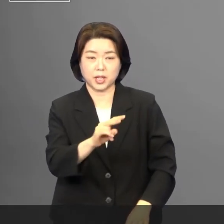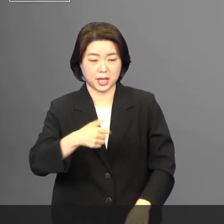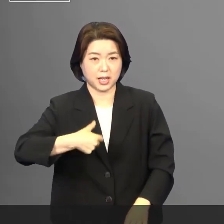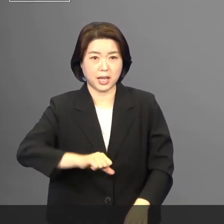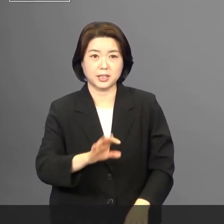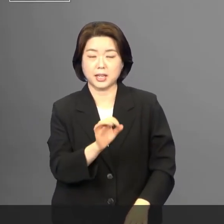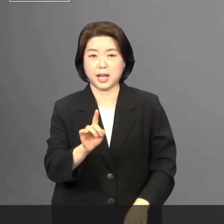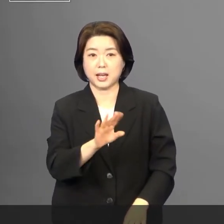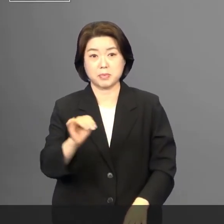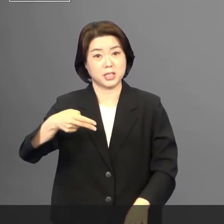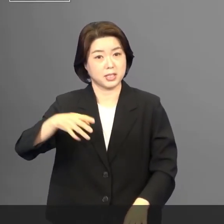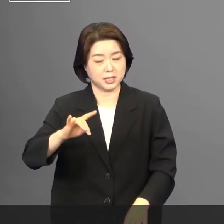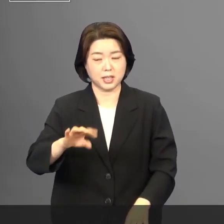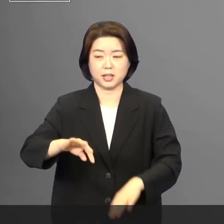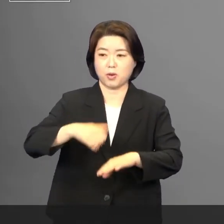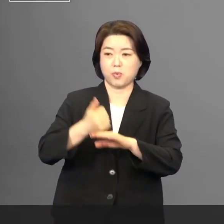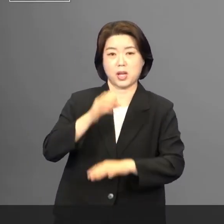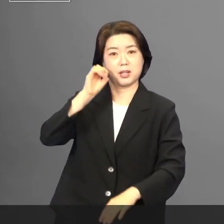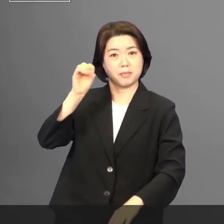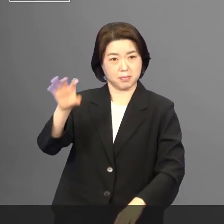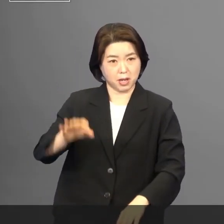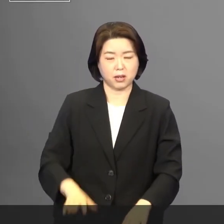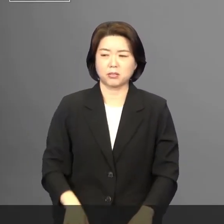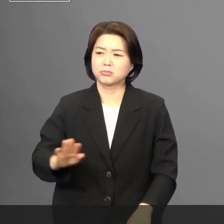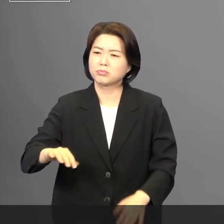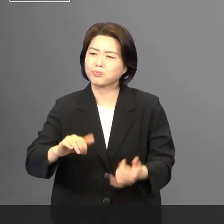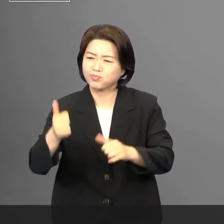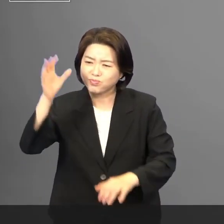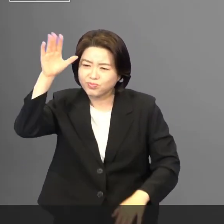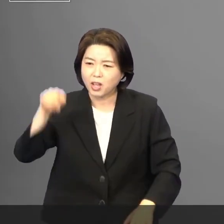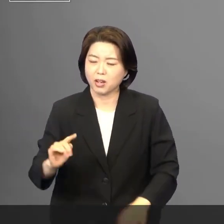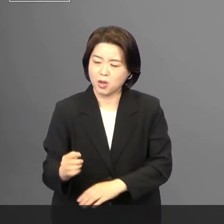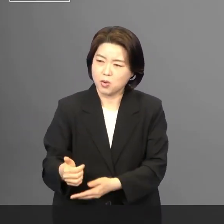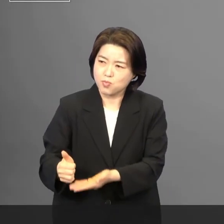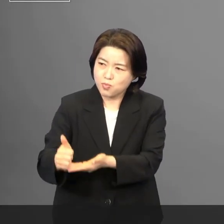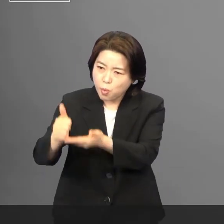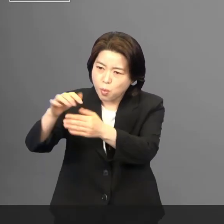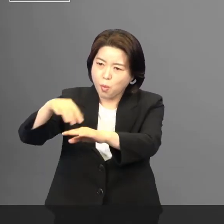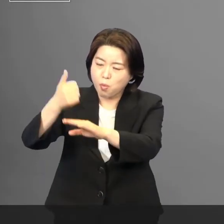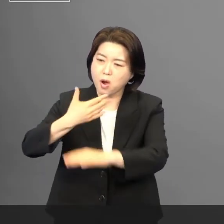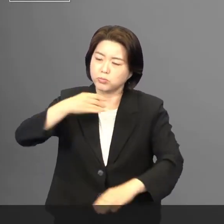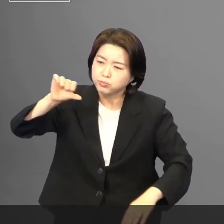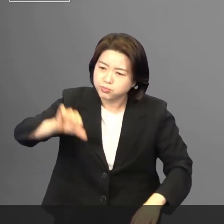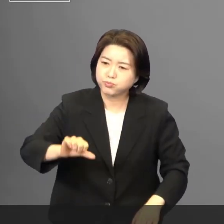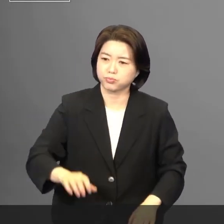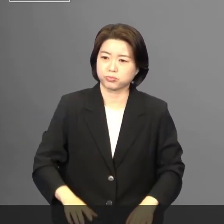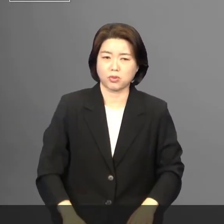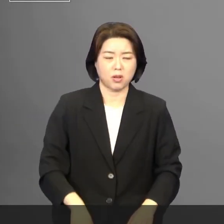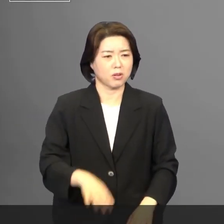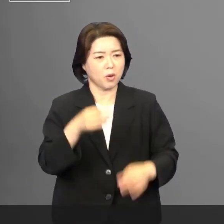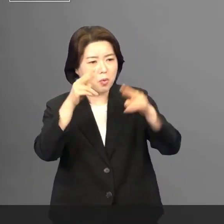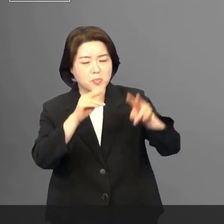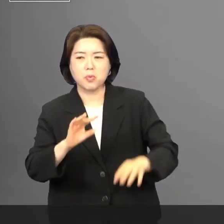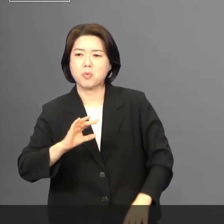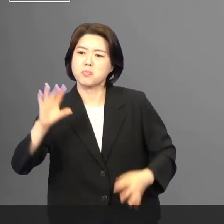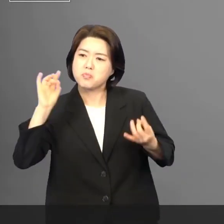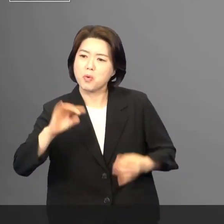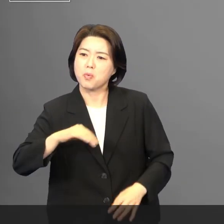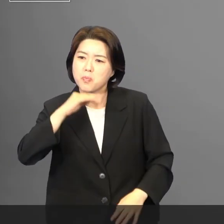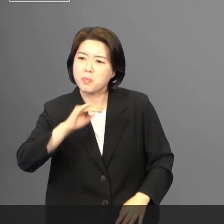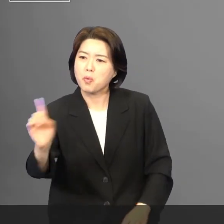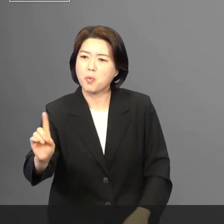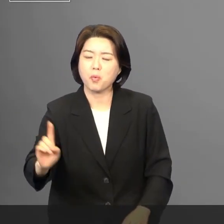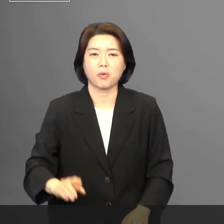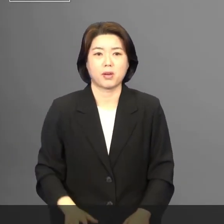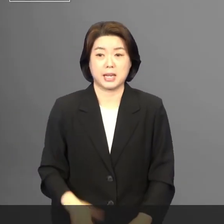아비새가 왕에게 아뢰었다. 죽은 개가 높으신 임금님을 저주하는데 어찌하여 그냥 보고만 계십니까?